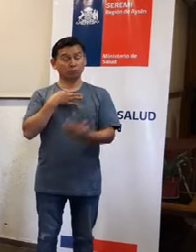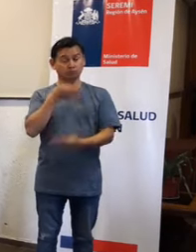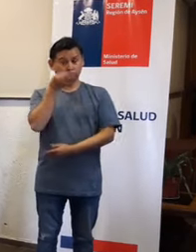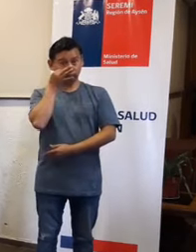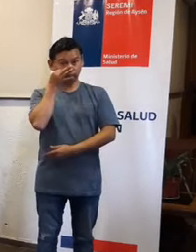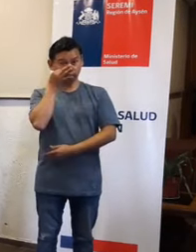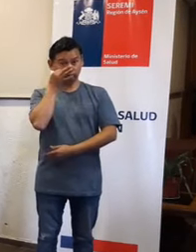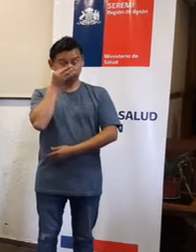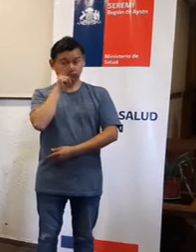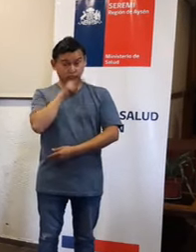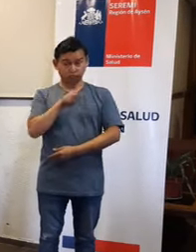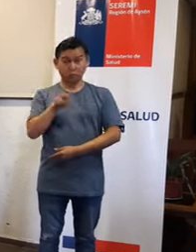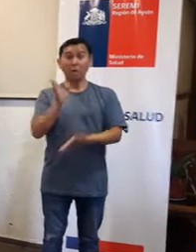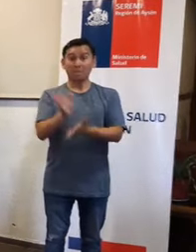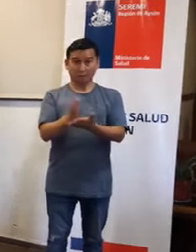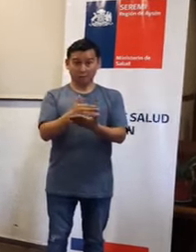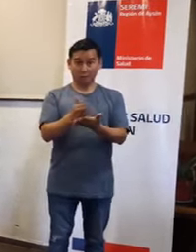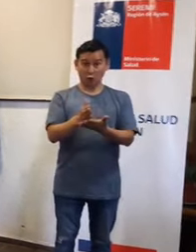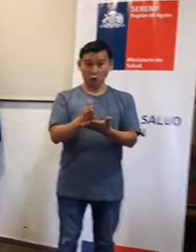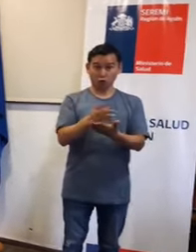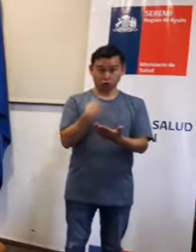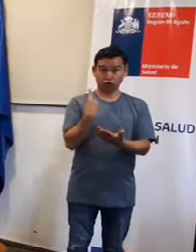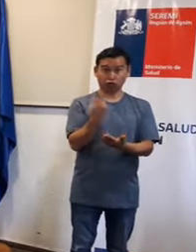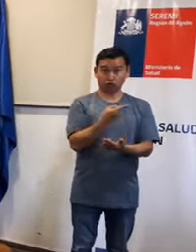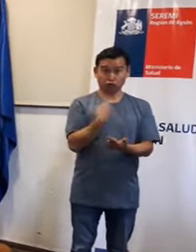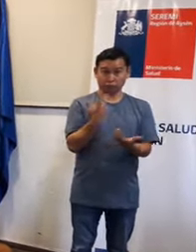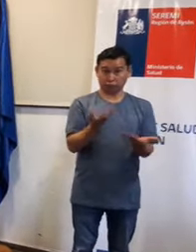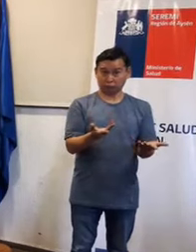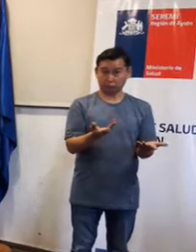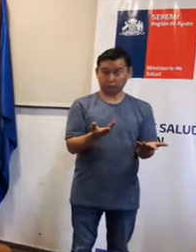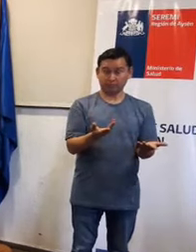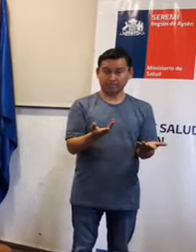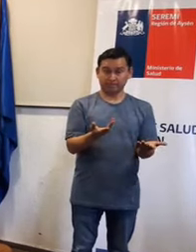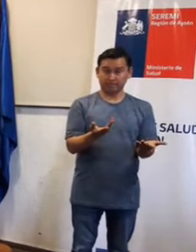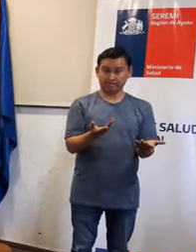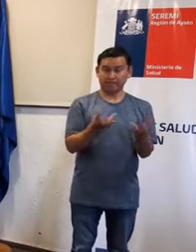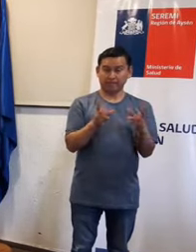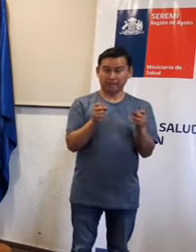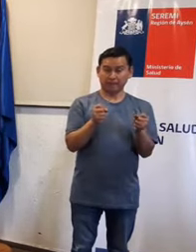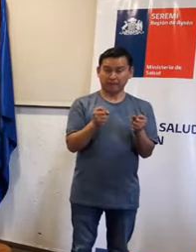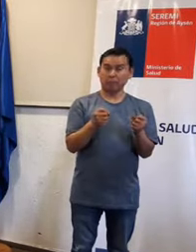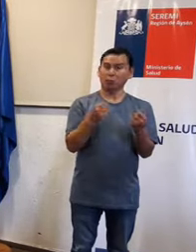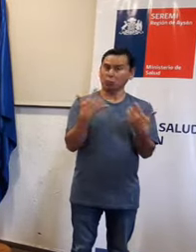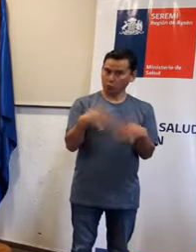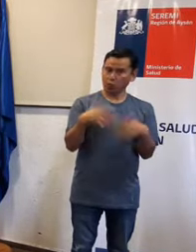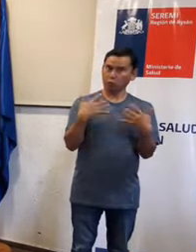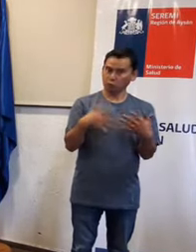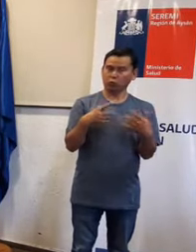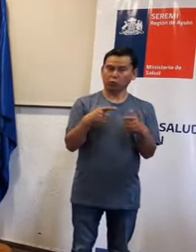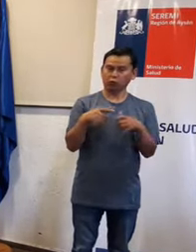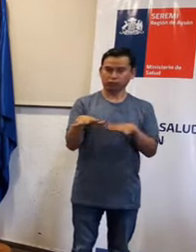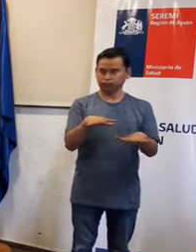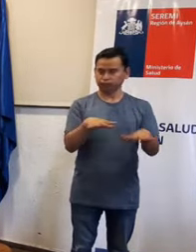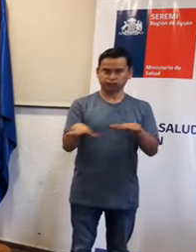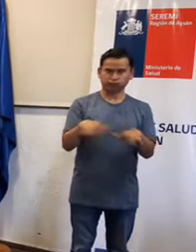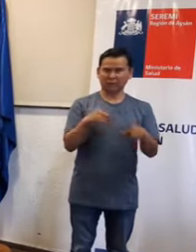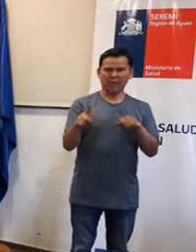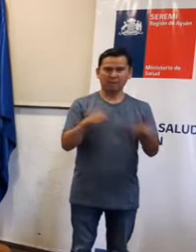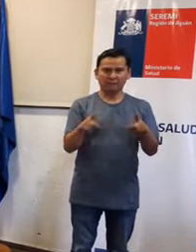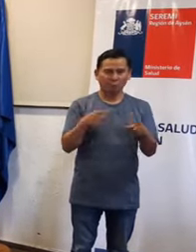lo que se planificó que implicó un un despliegue importante de medios tanto del